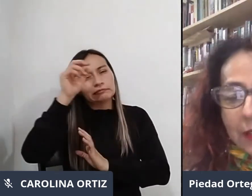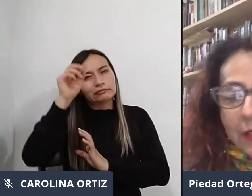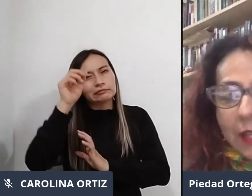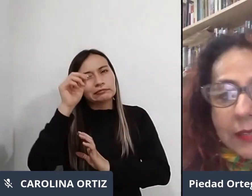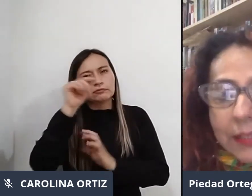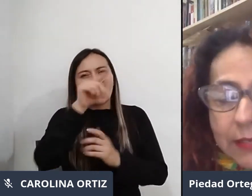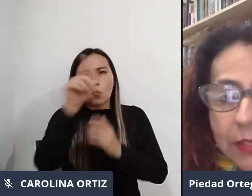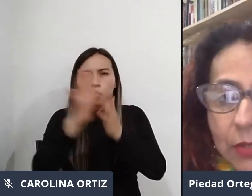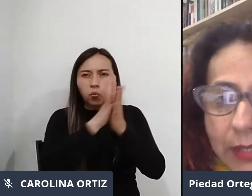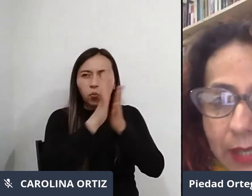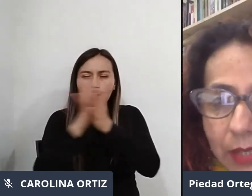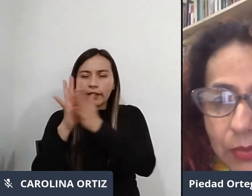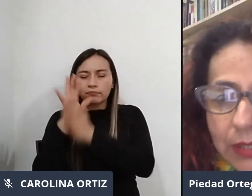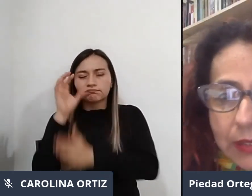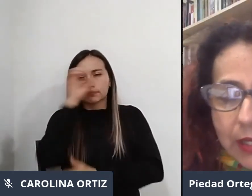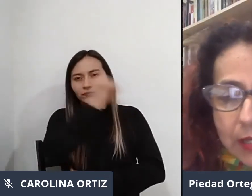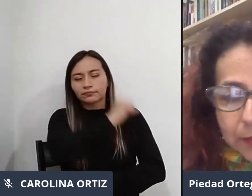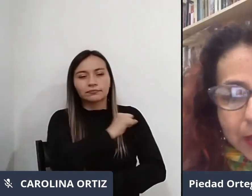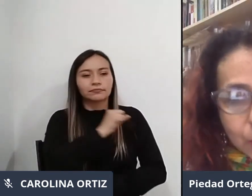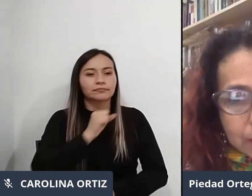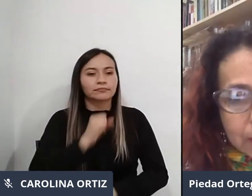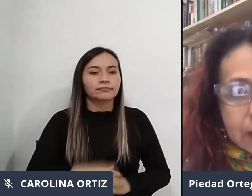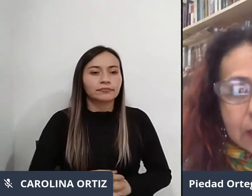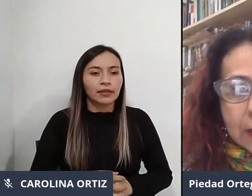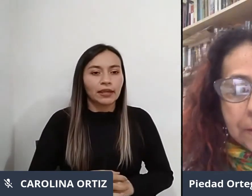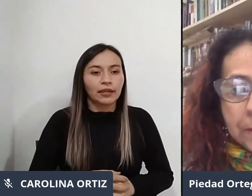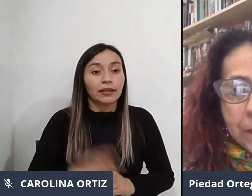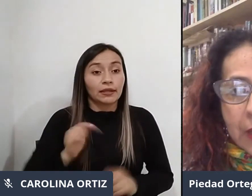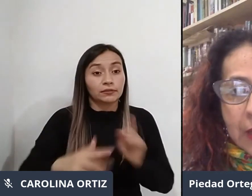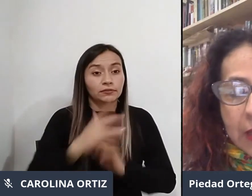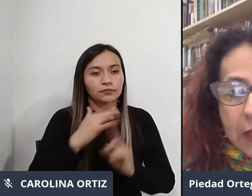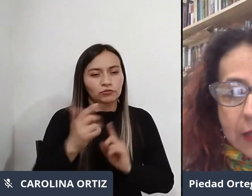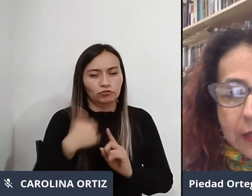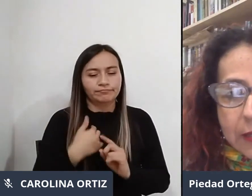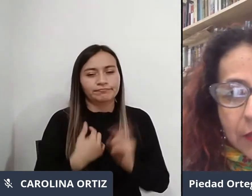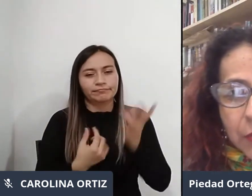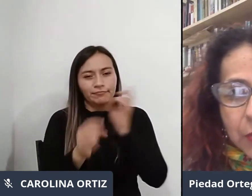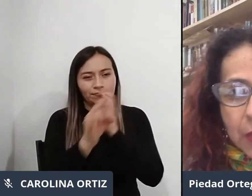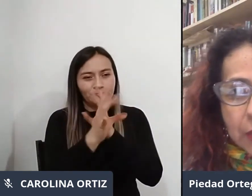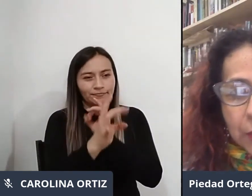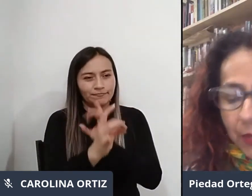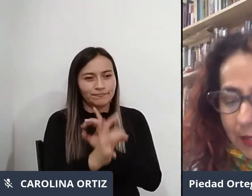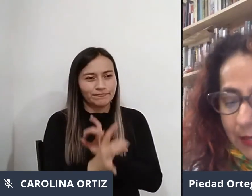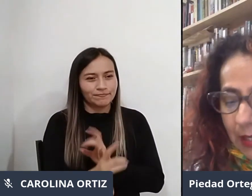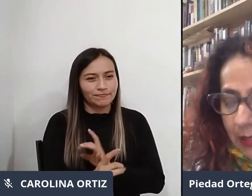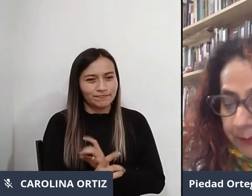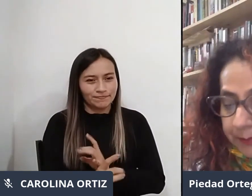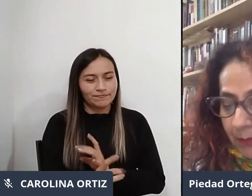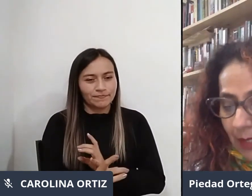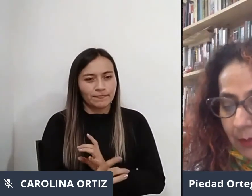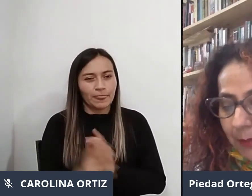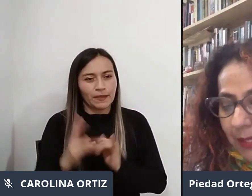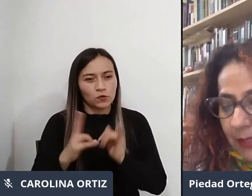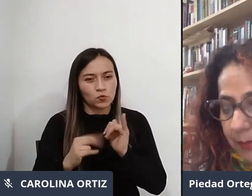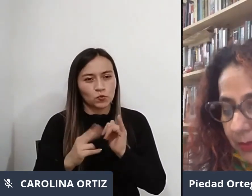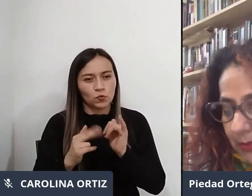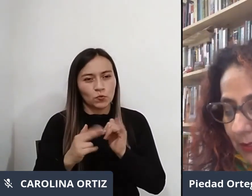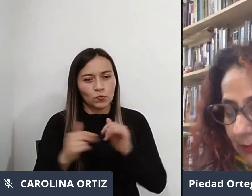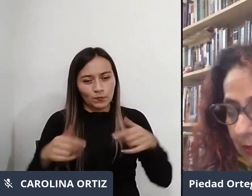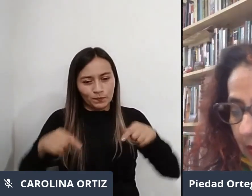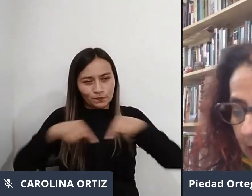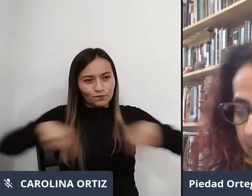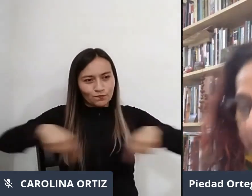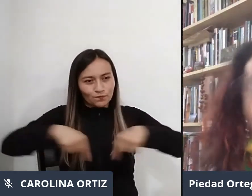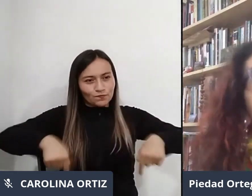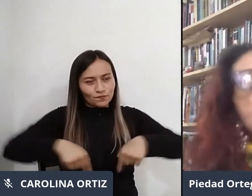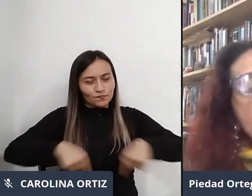y aquí intentando leer algunas de las preguntas que se están formulando por el chat, me parece